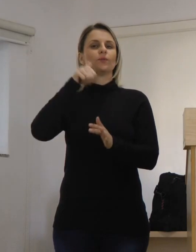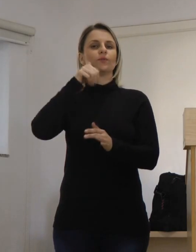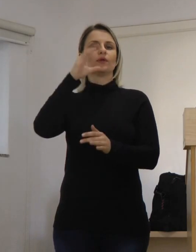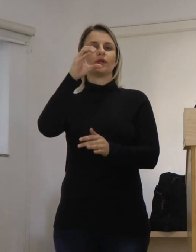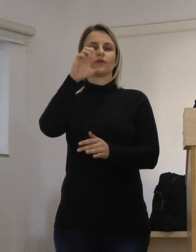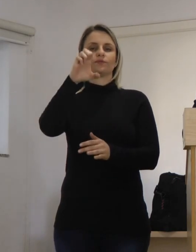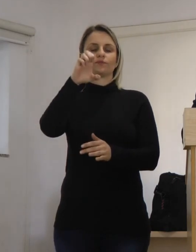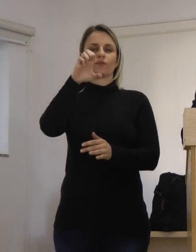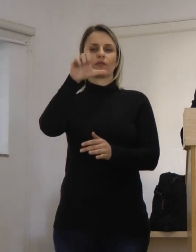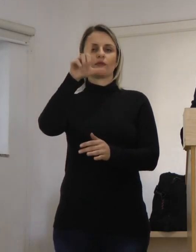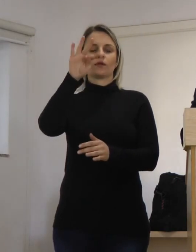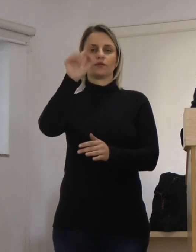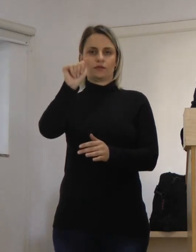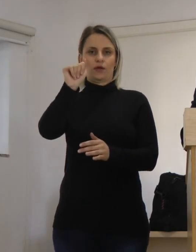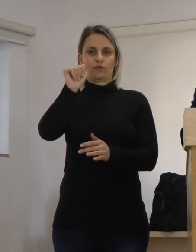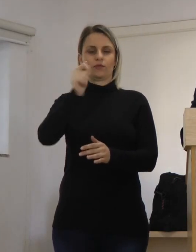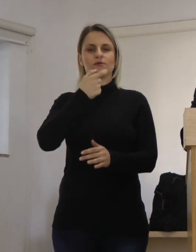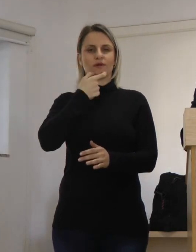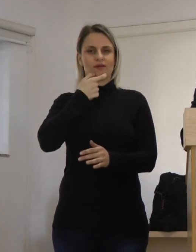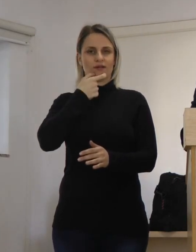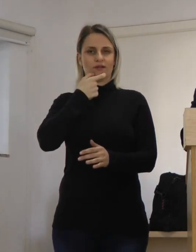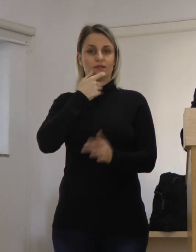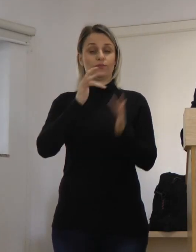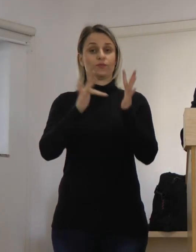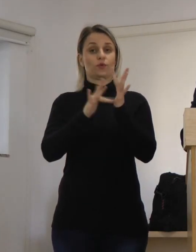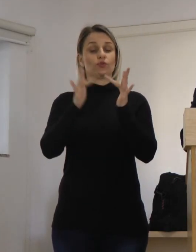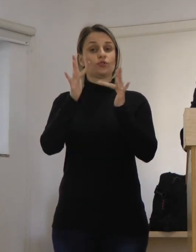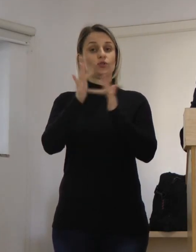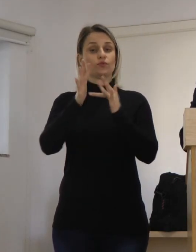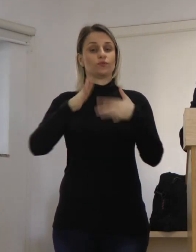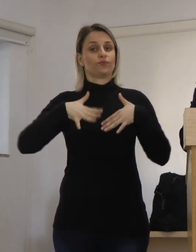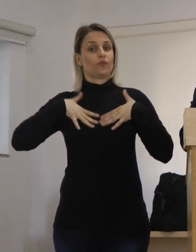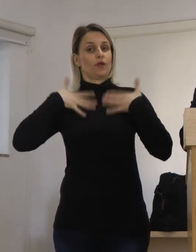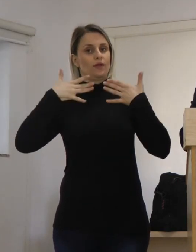E elas vão estar cantando Jesus, a alegria dos homens.